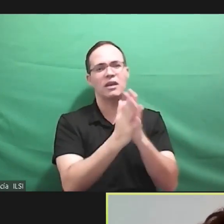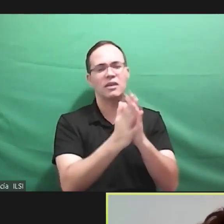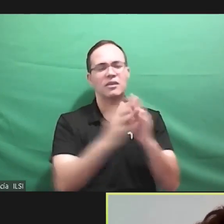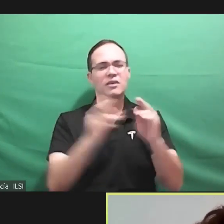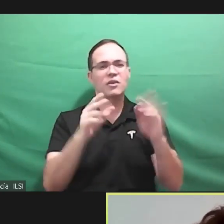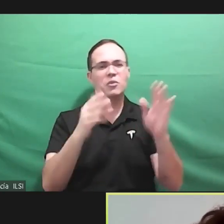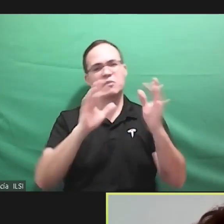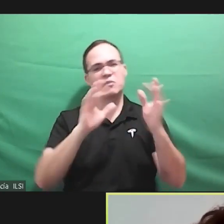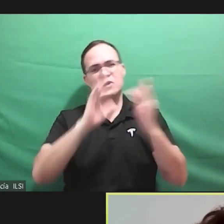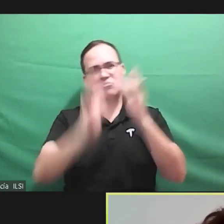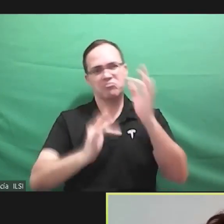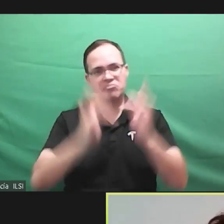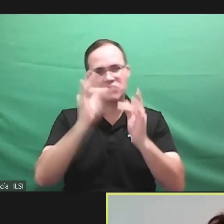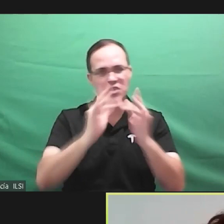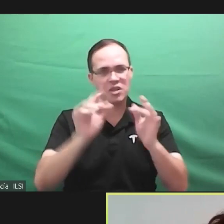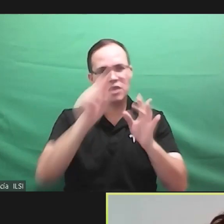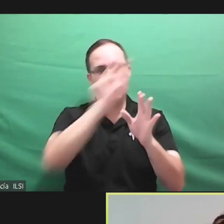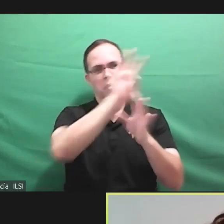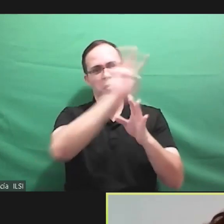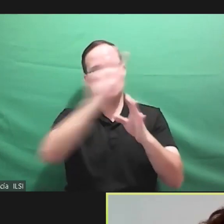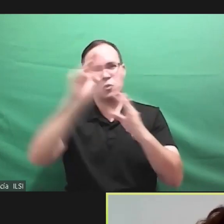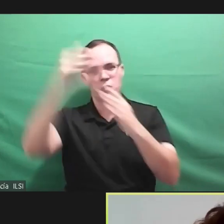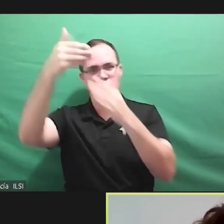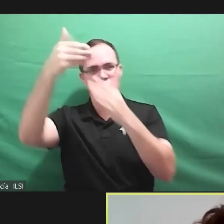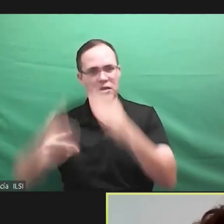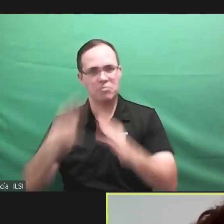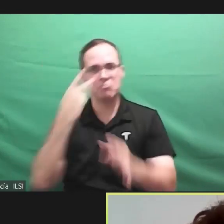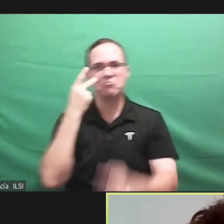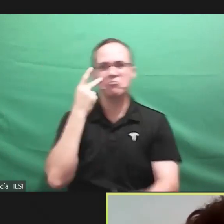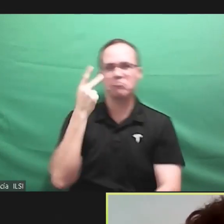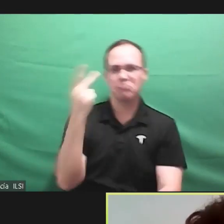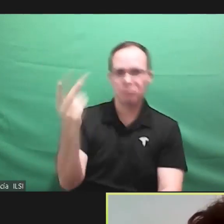no está en la pantalla, pero hay un sitio web que se llama